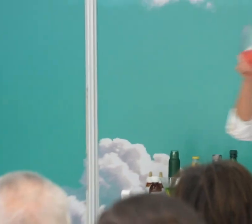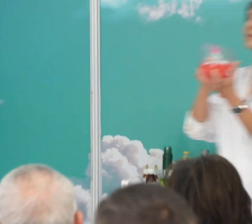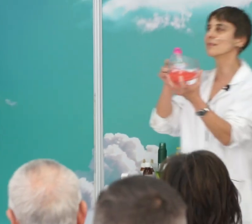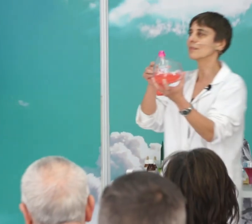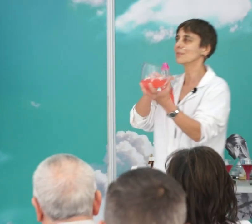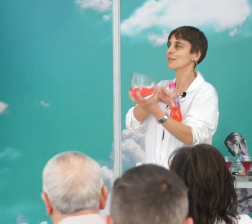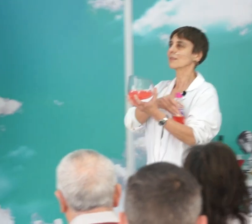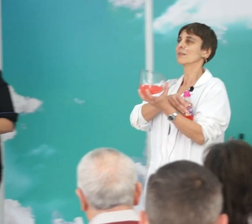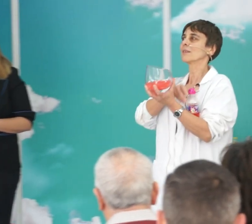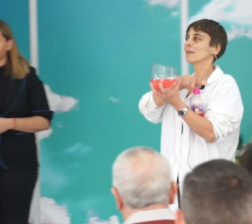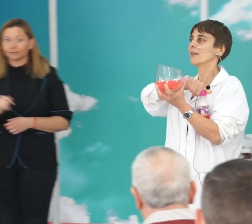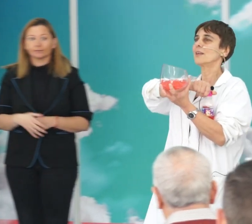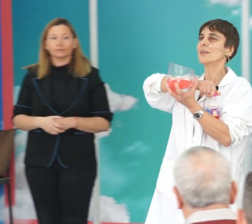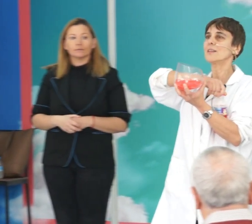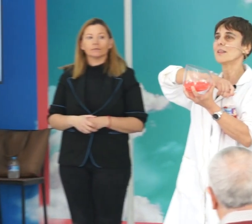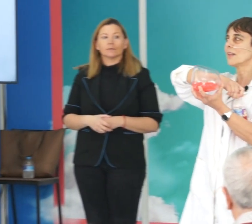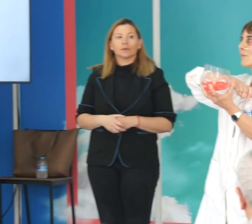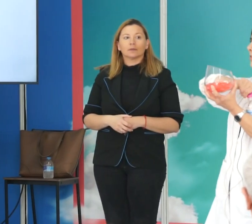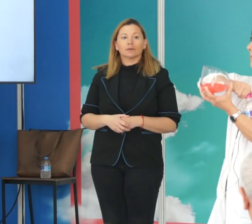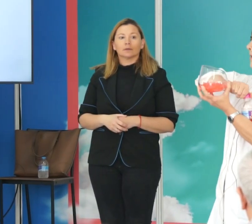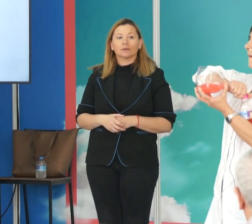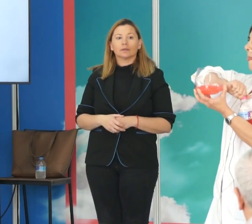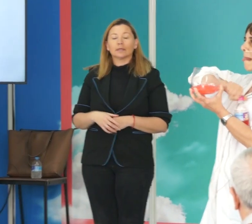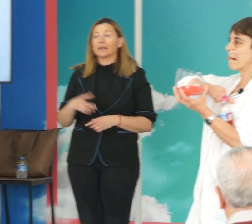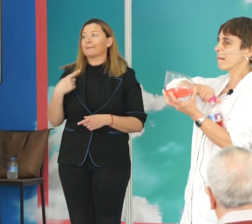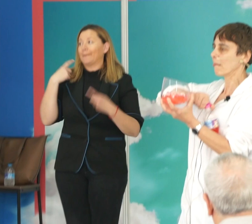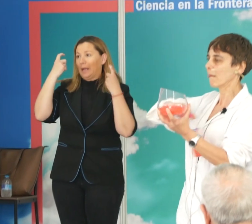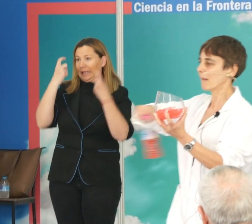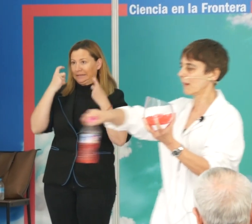rojas que intentaremos también.